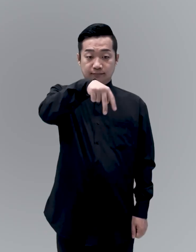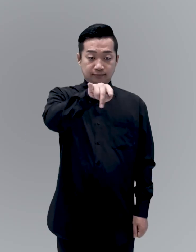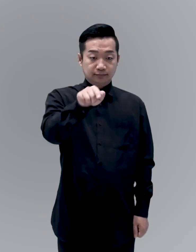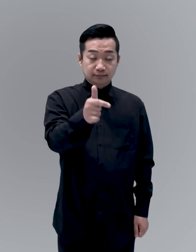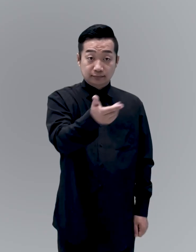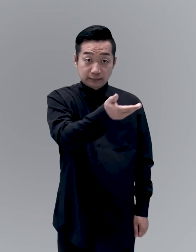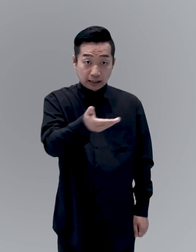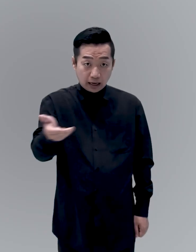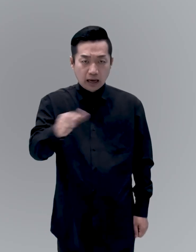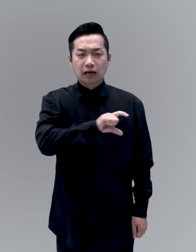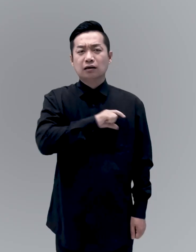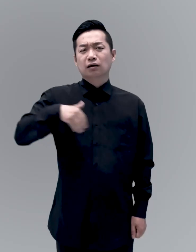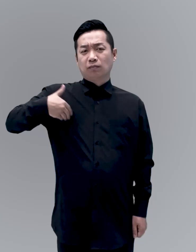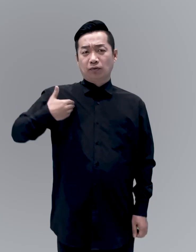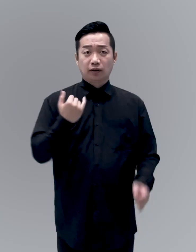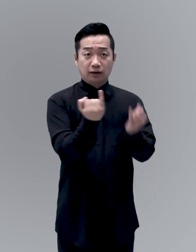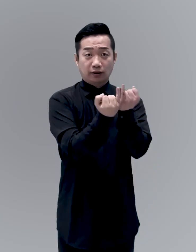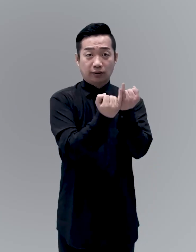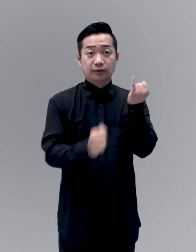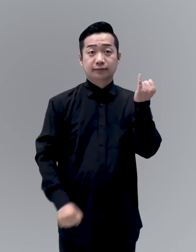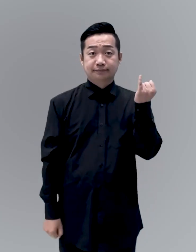생강의 이름 모를 여인.